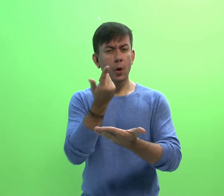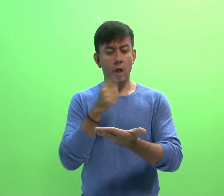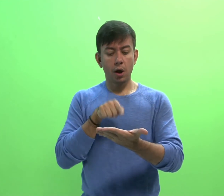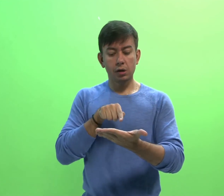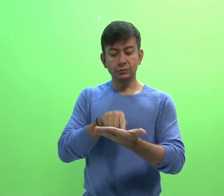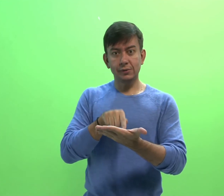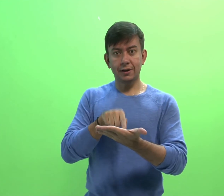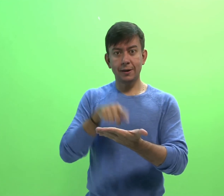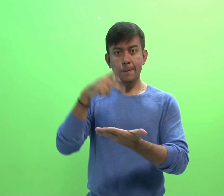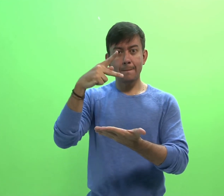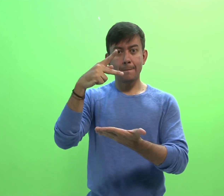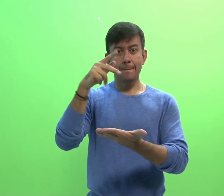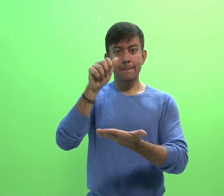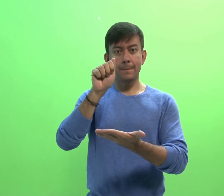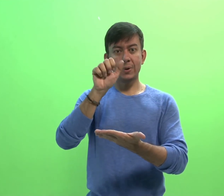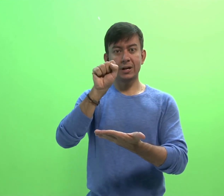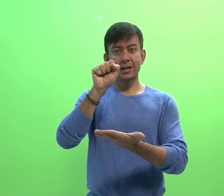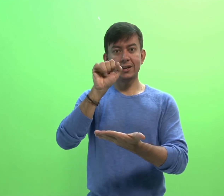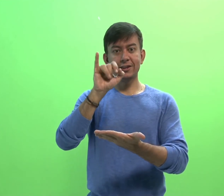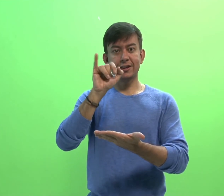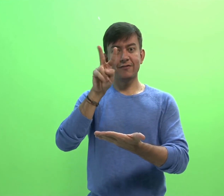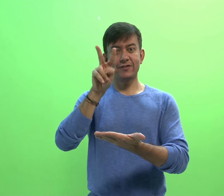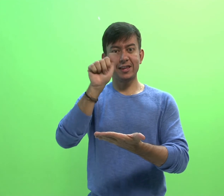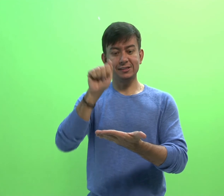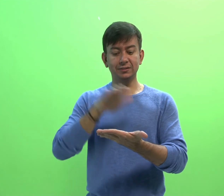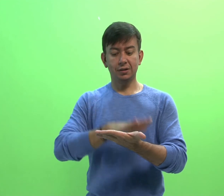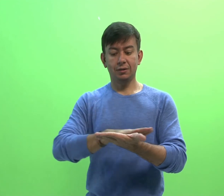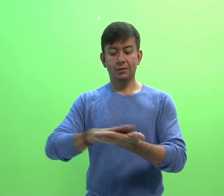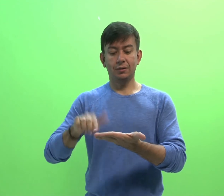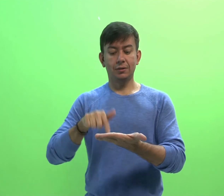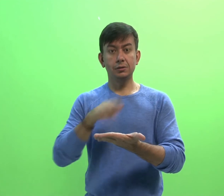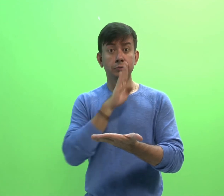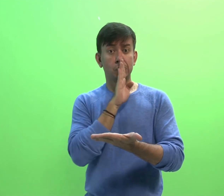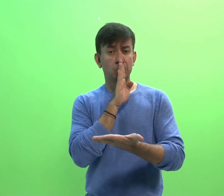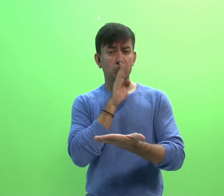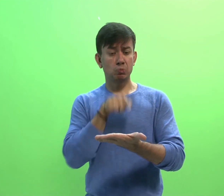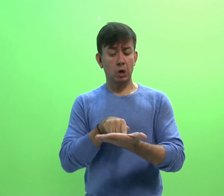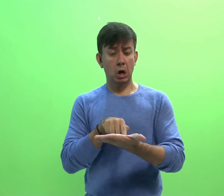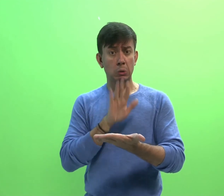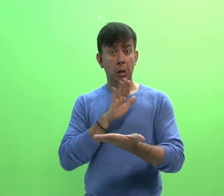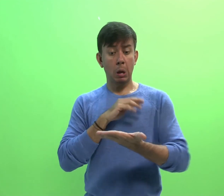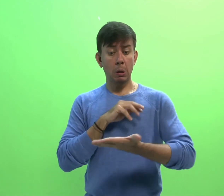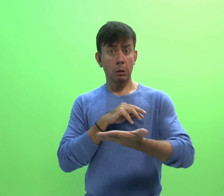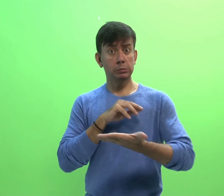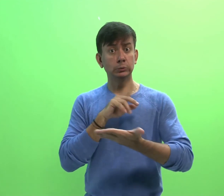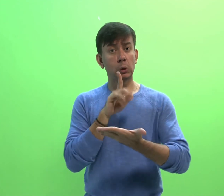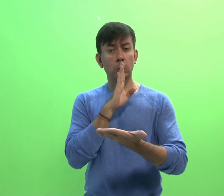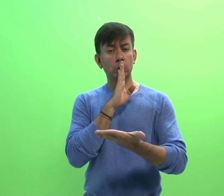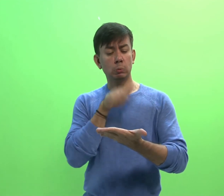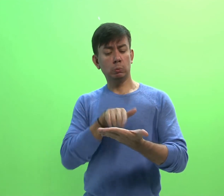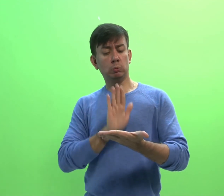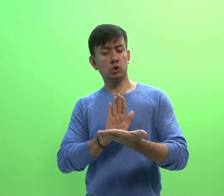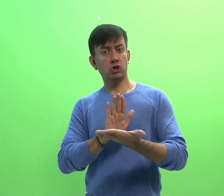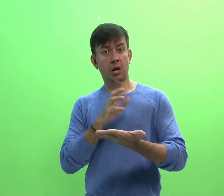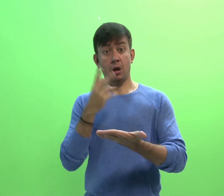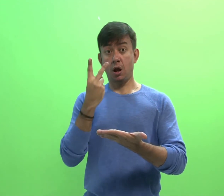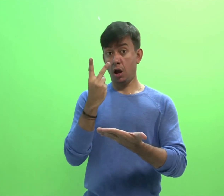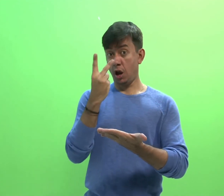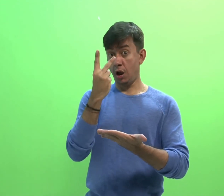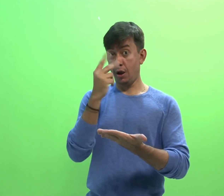Olhem, essa mão de apoio vai ser a passiva, ela não realiza nada, não se mexe, fica caladinha. E